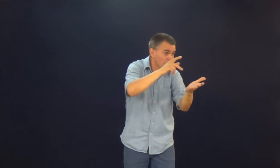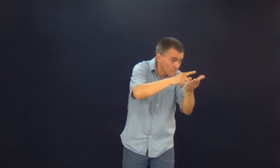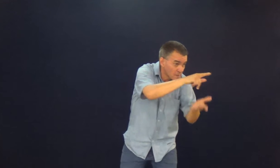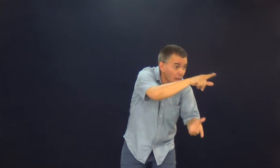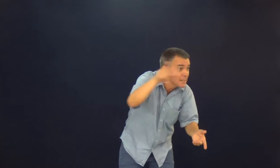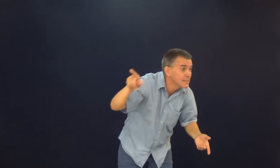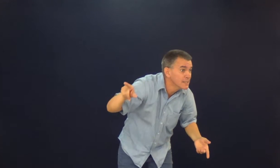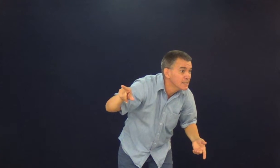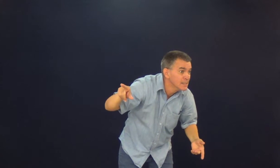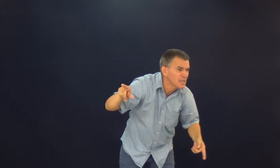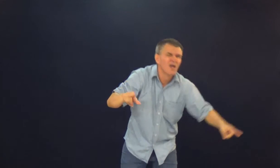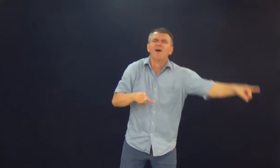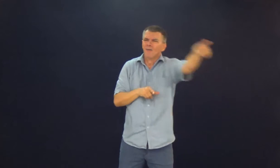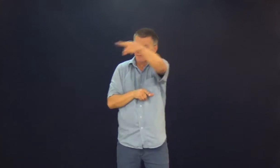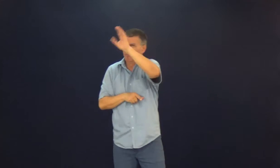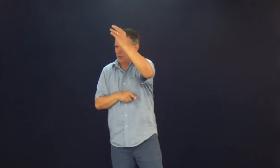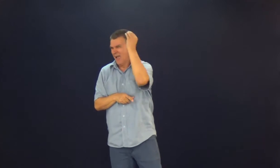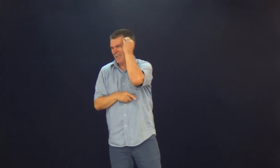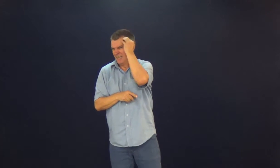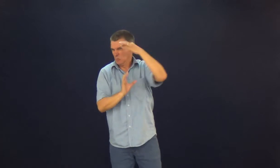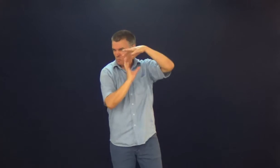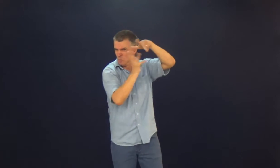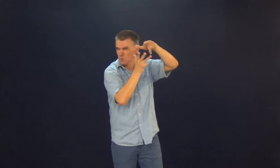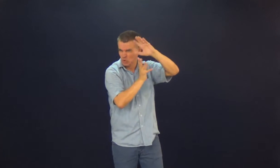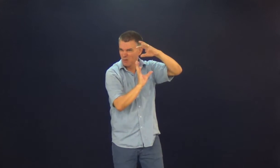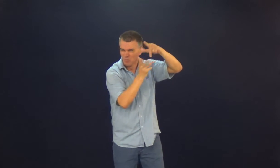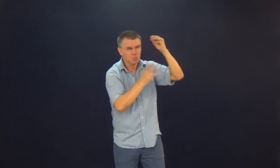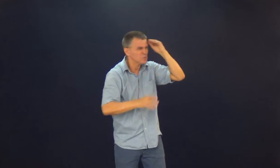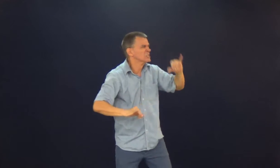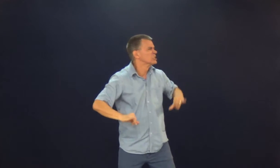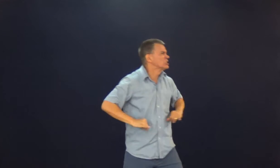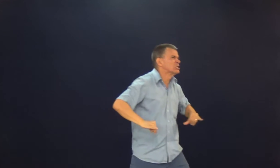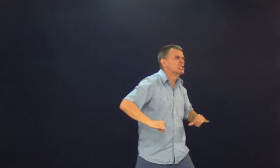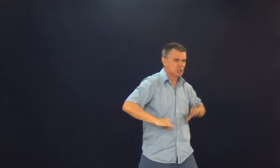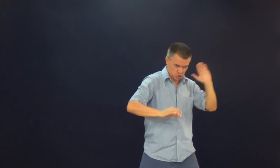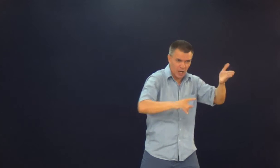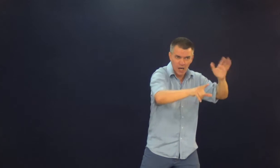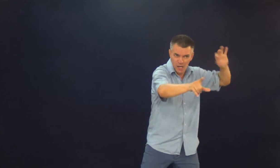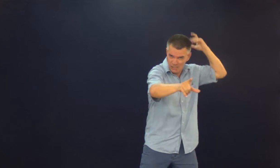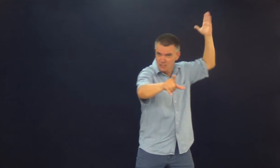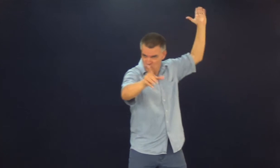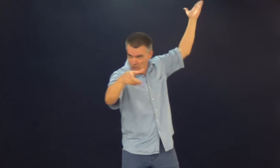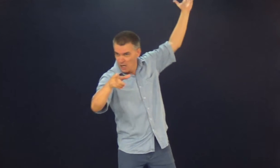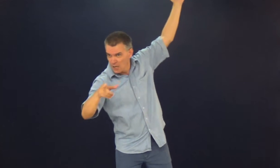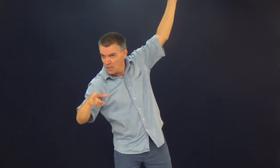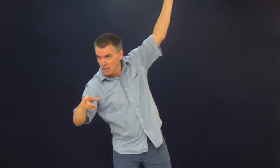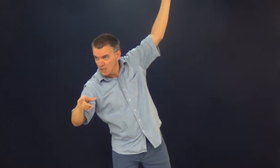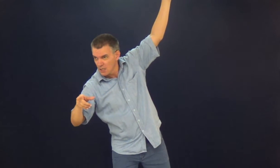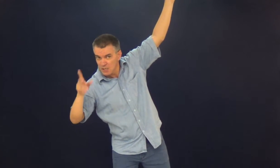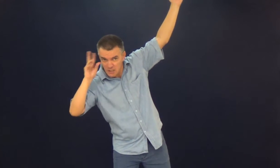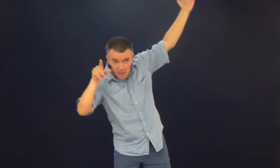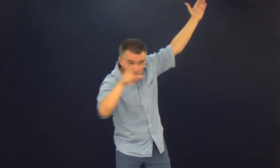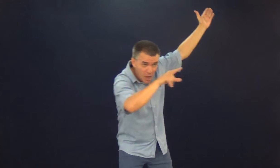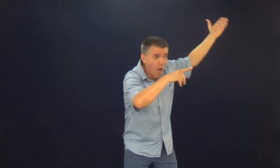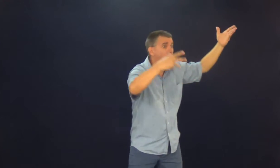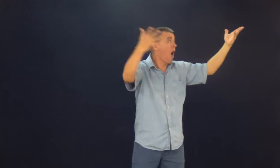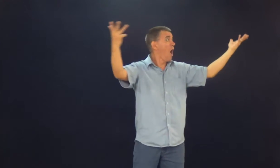nunca sair de perto dele já tentou ser do mundo né se teve uma vida